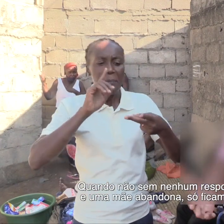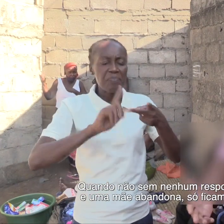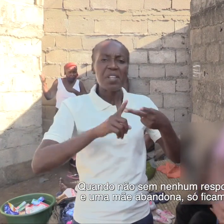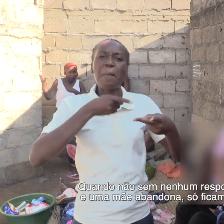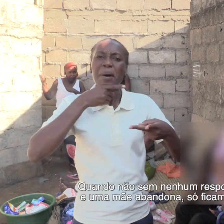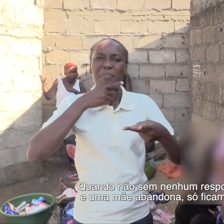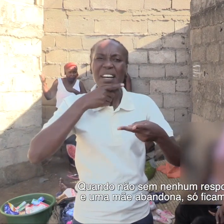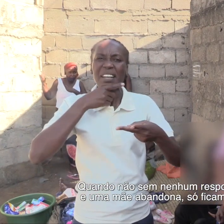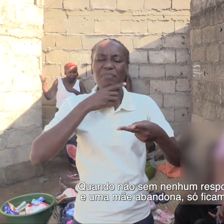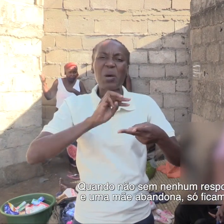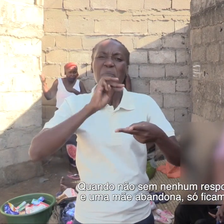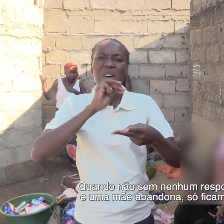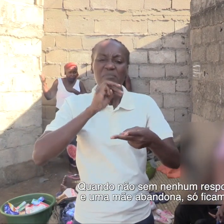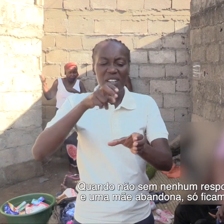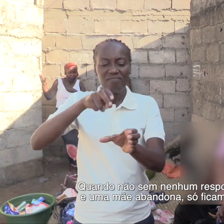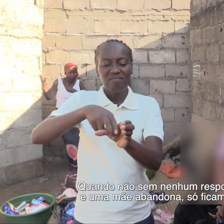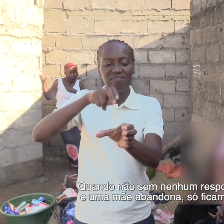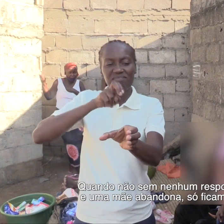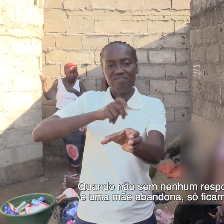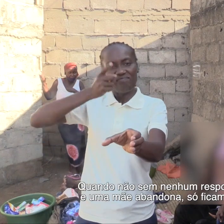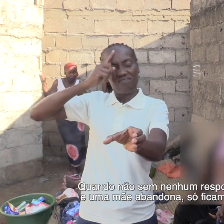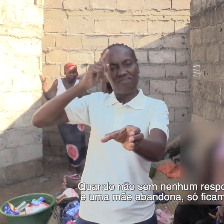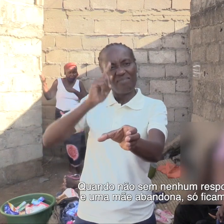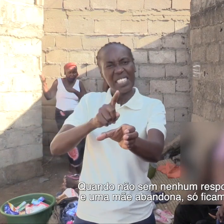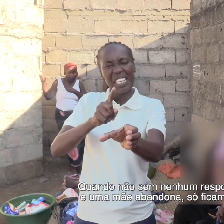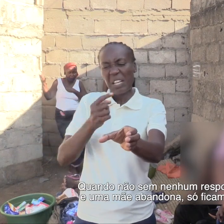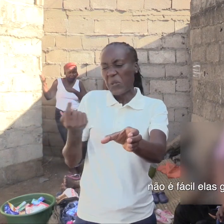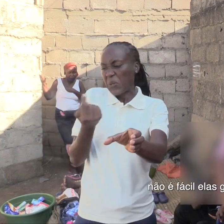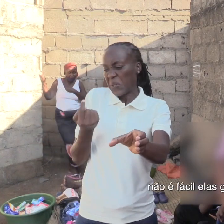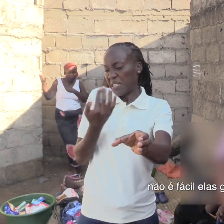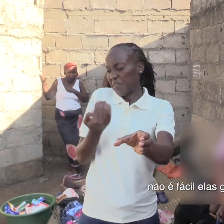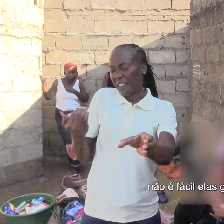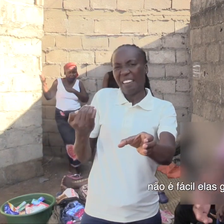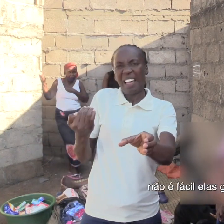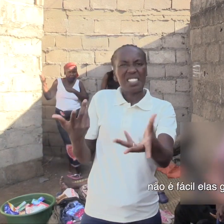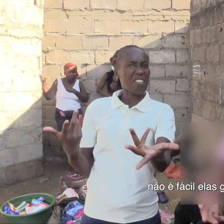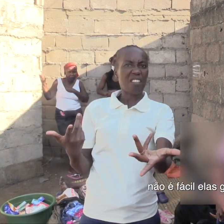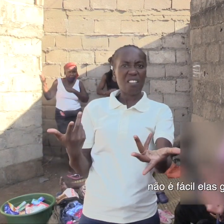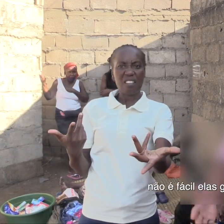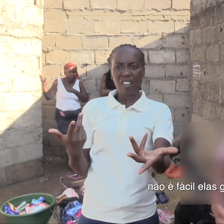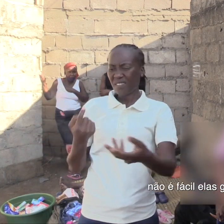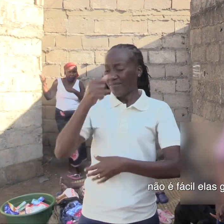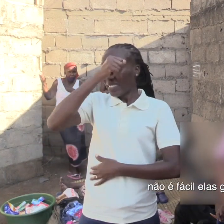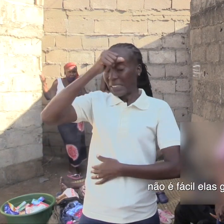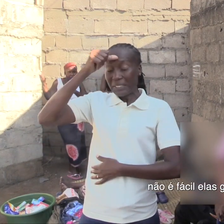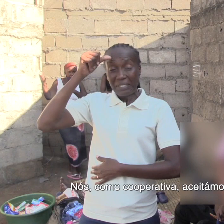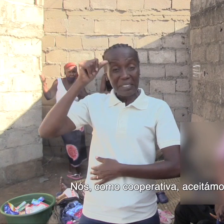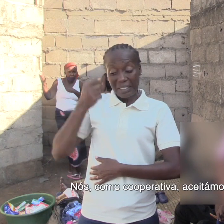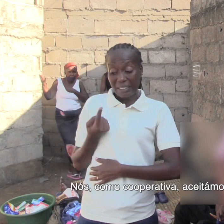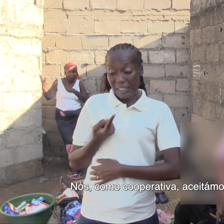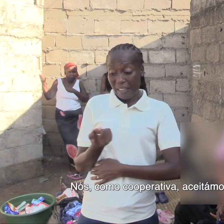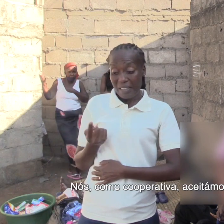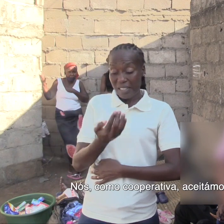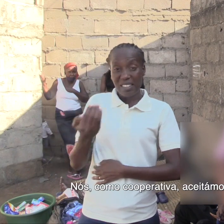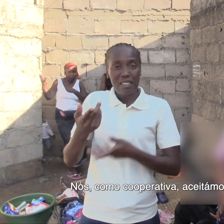mãe abandona e só ficam as crianças sozinhas. Não é fácil elas se gerirem. Então,